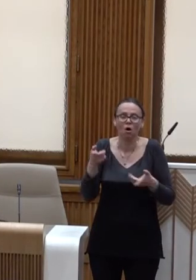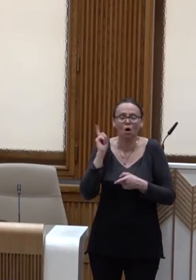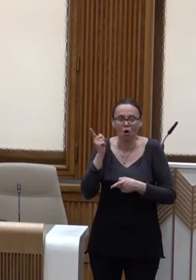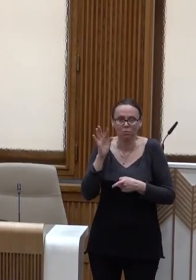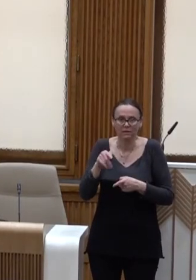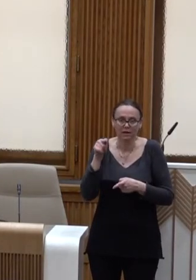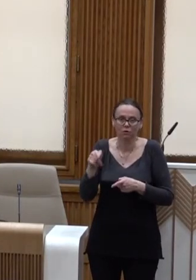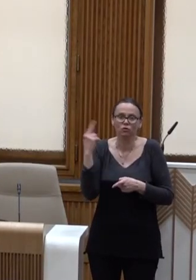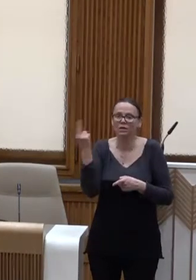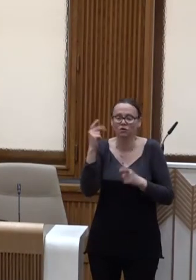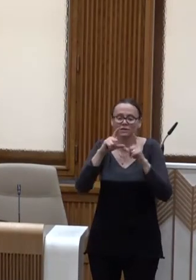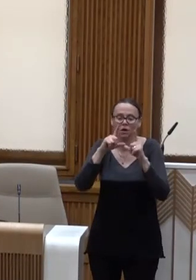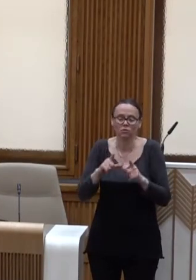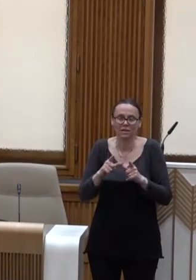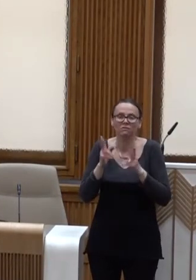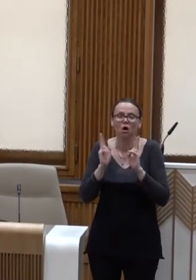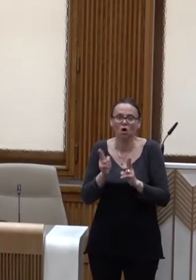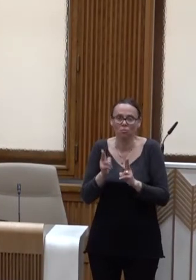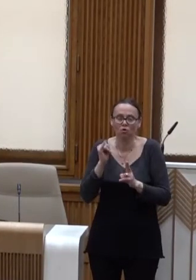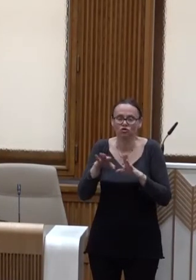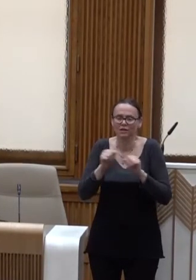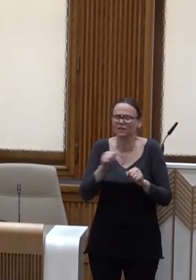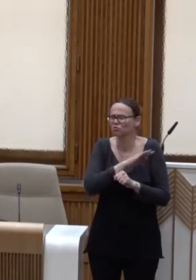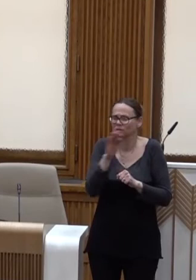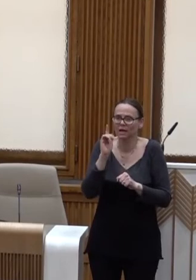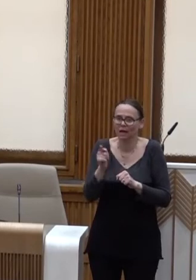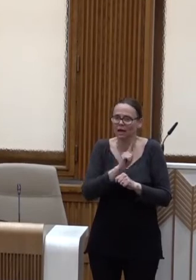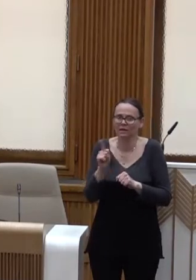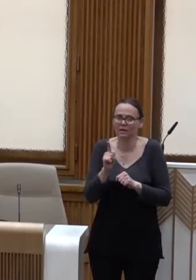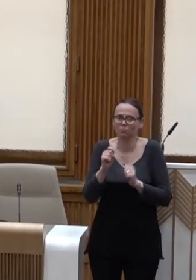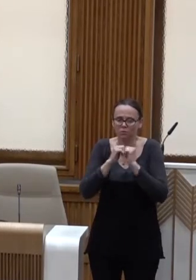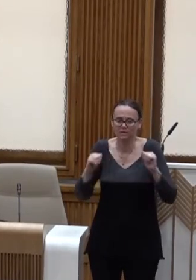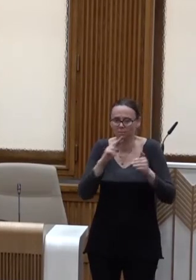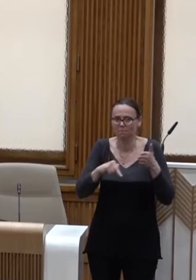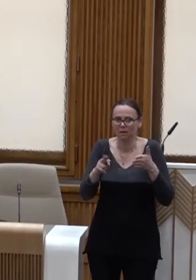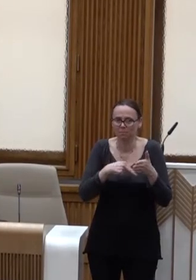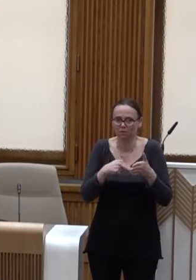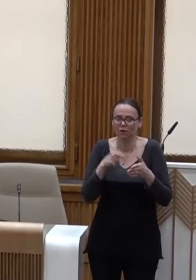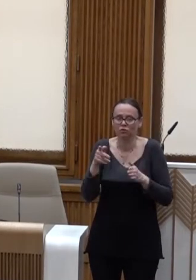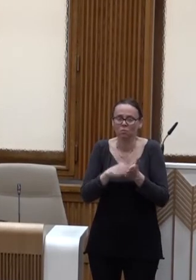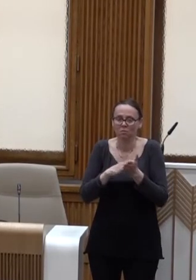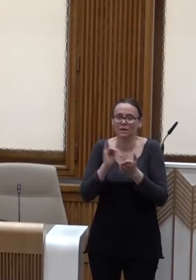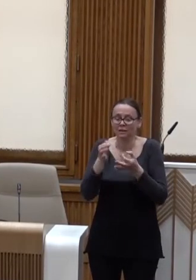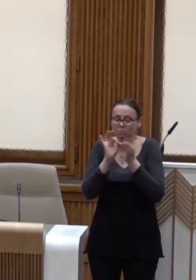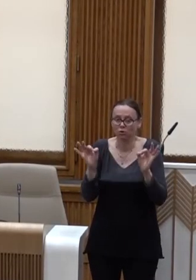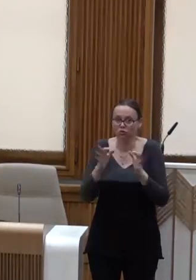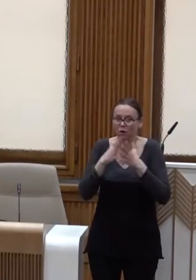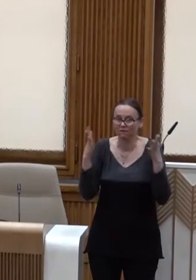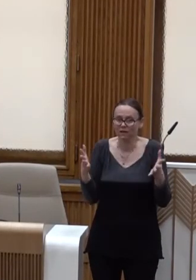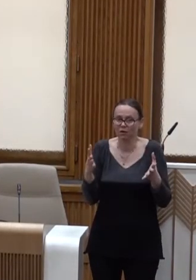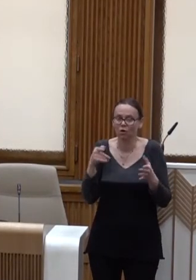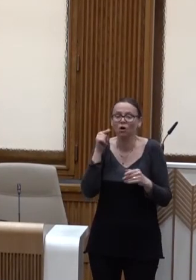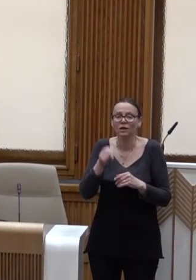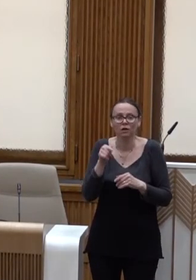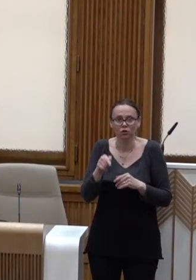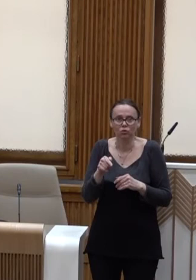da slovenska ustava omogoča, da narediš vse, kar ni izrecno prepovedano, ne, se pravi, manevrski prostor velik in